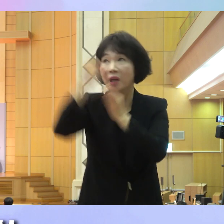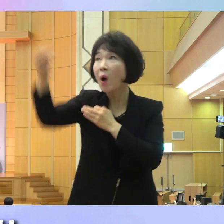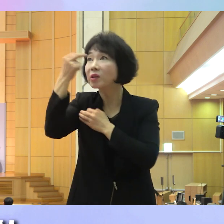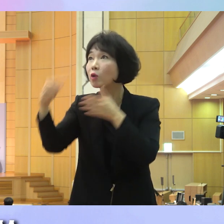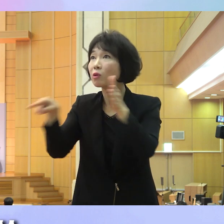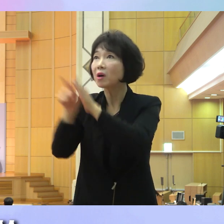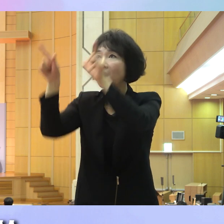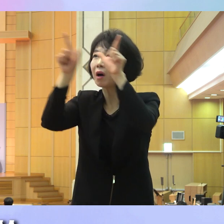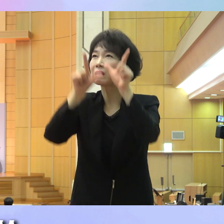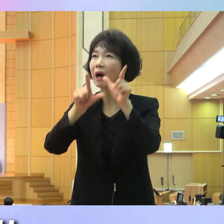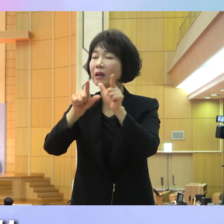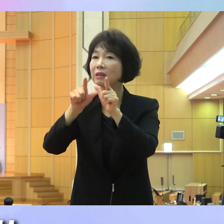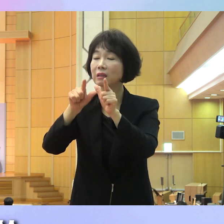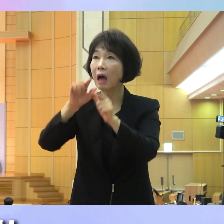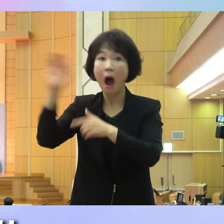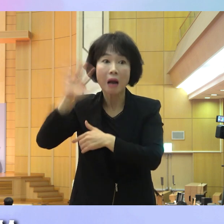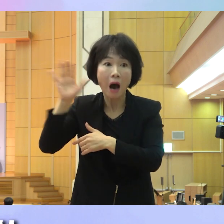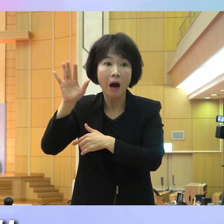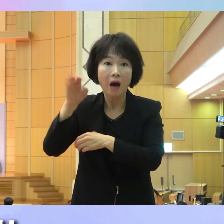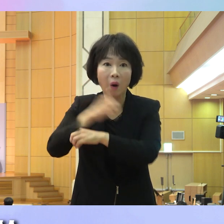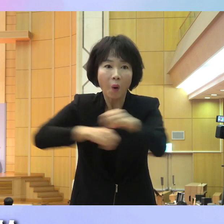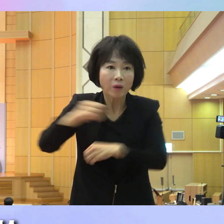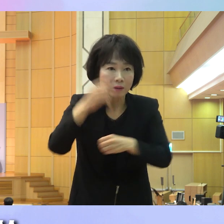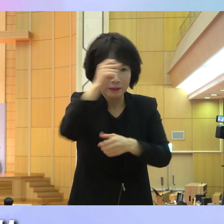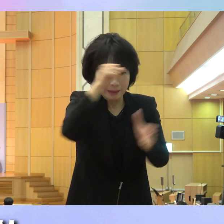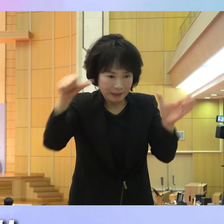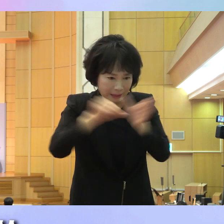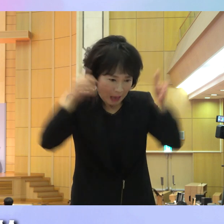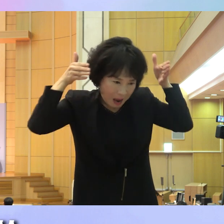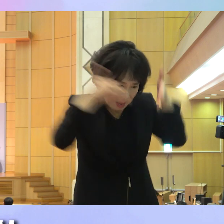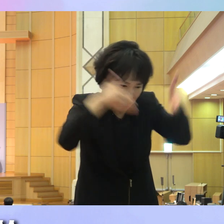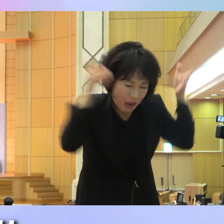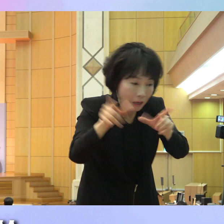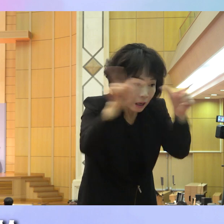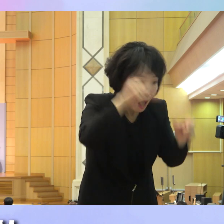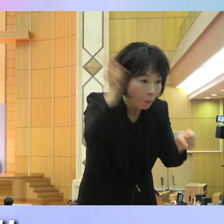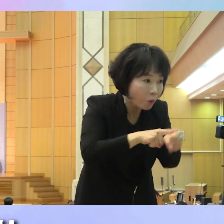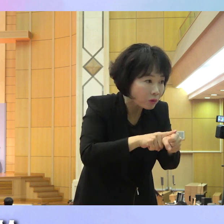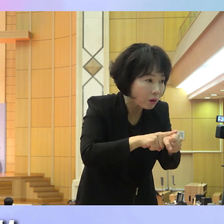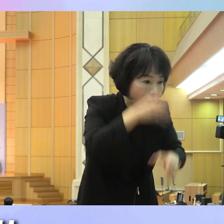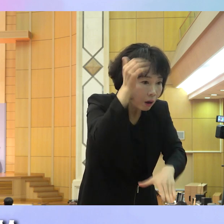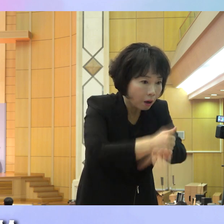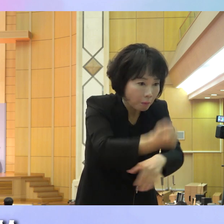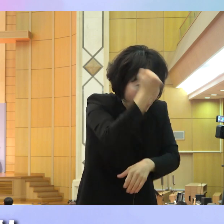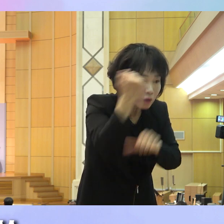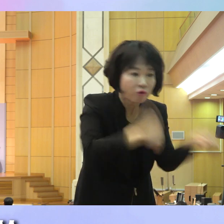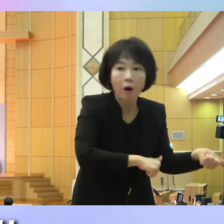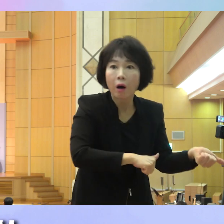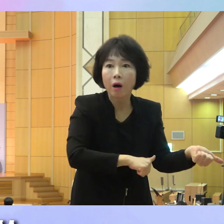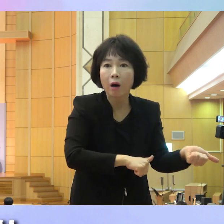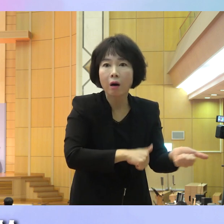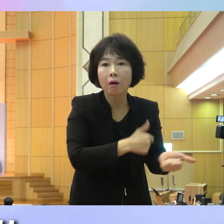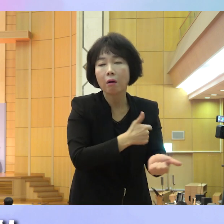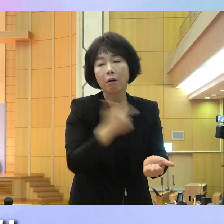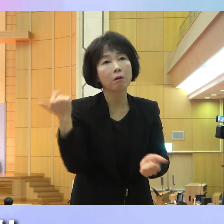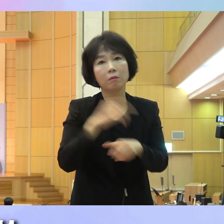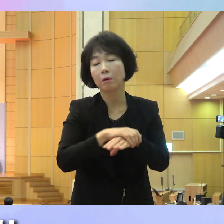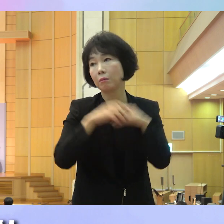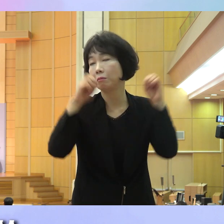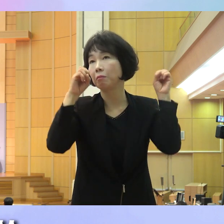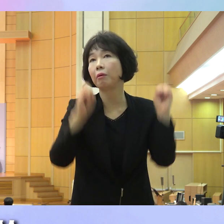아니하고 인생을 위해 살다가 인생으로 맞춰버리니 끝나버리잖아요. 다시